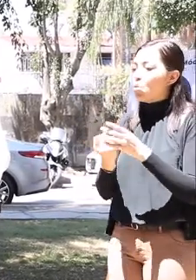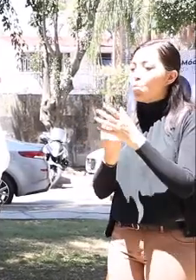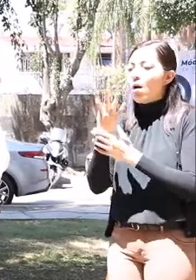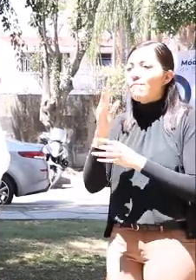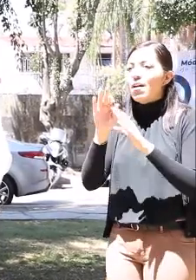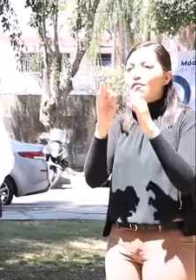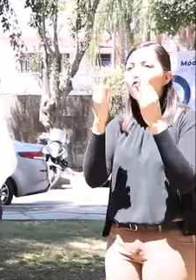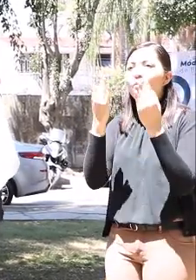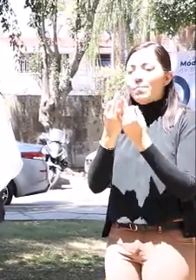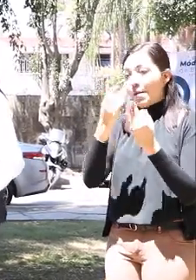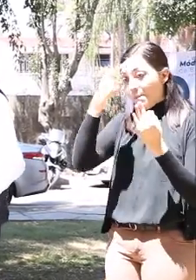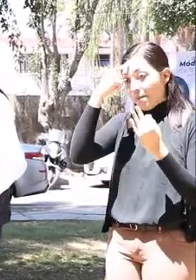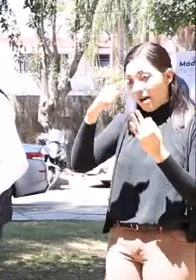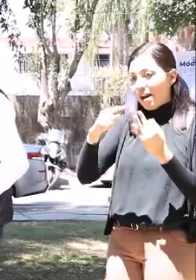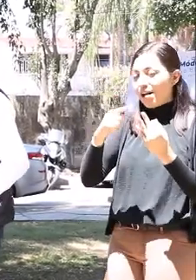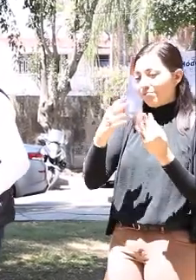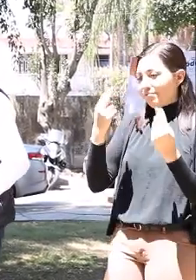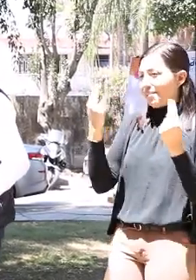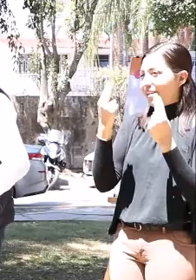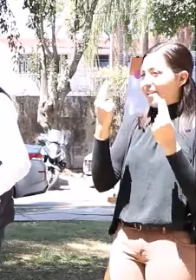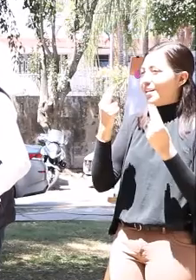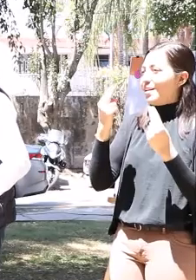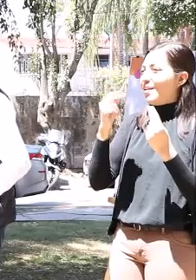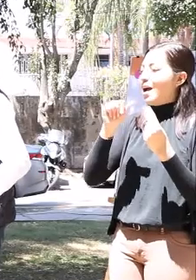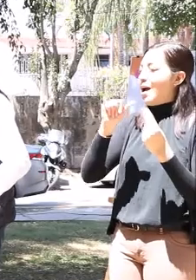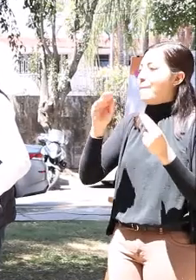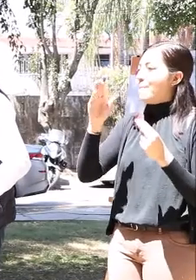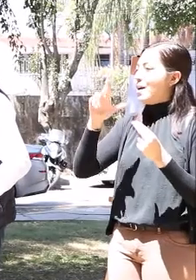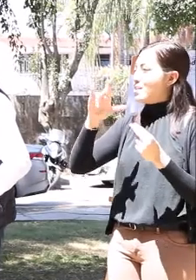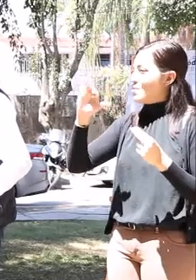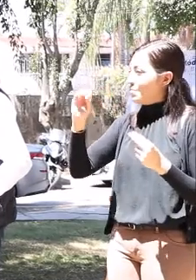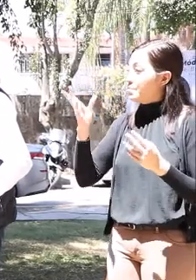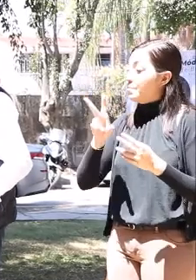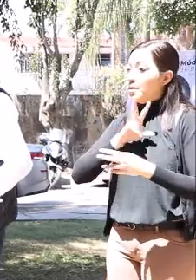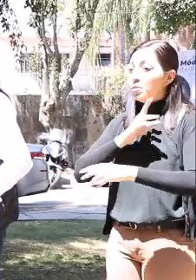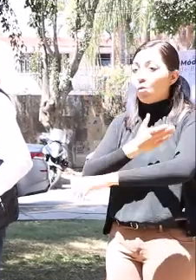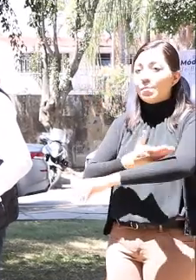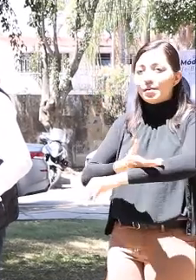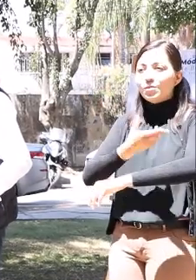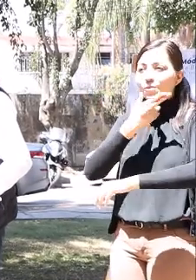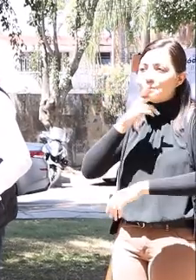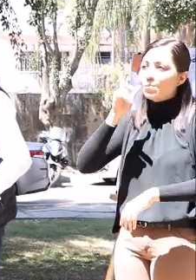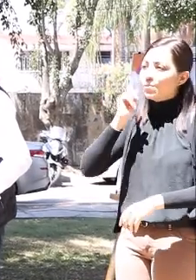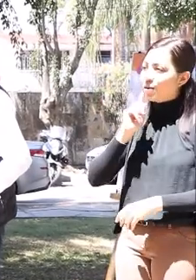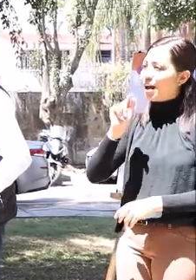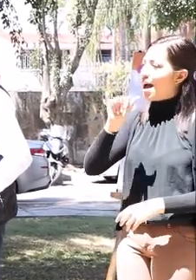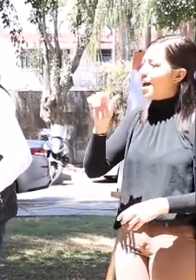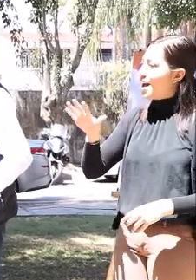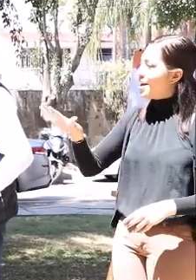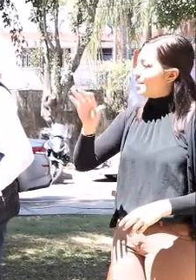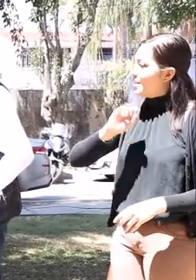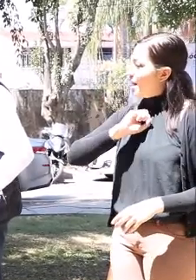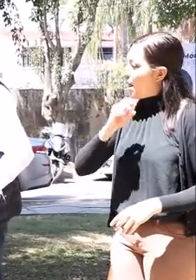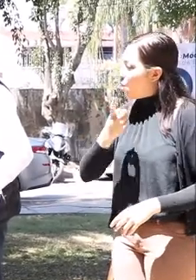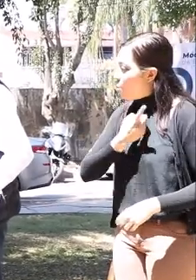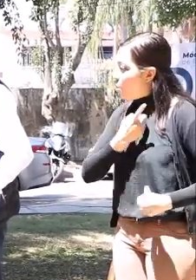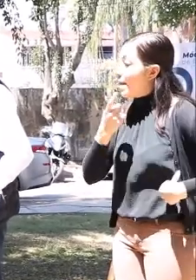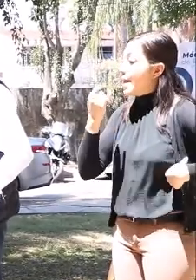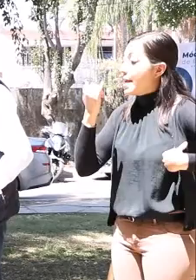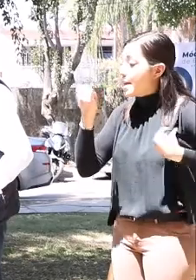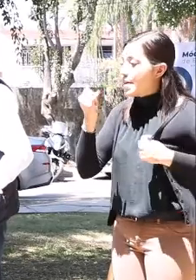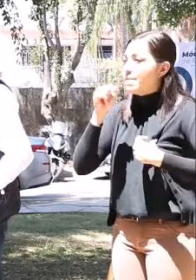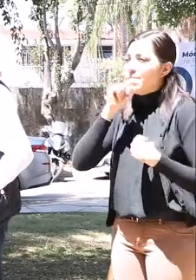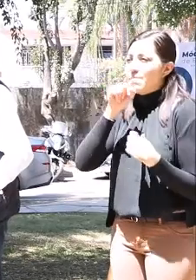de módulos de barrio. A mis compañeras y compañeros del gabinete también les saludo, y por supuesto